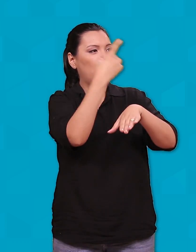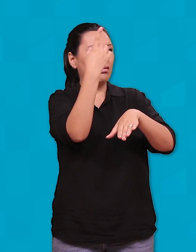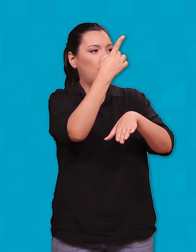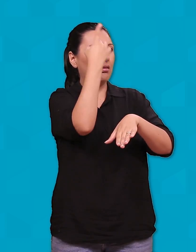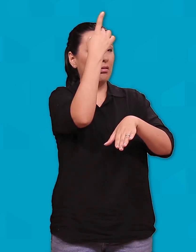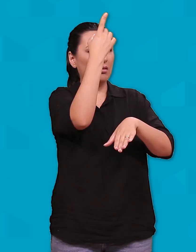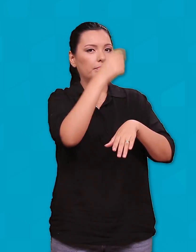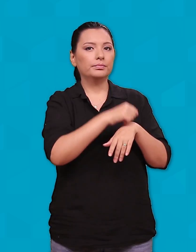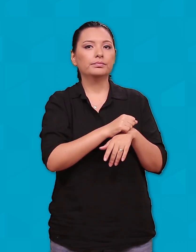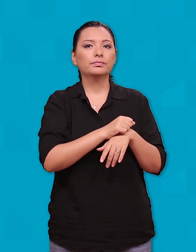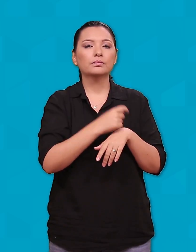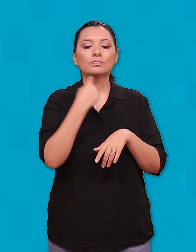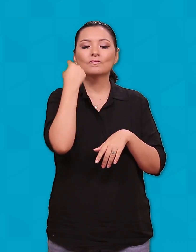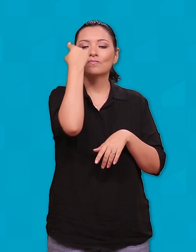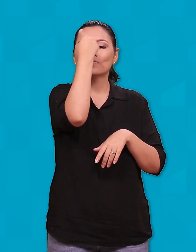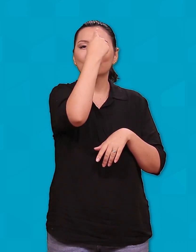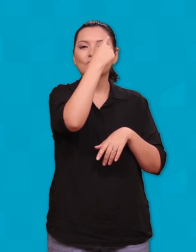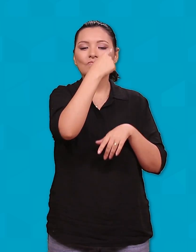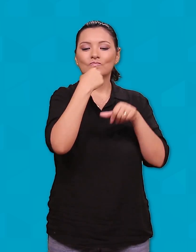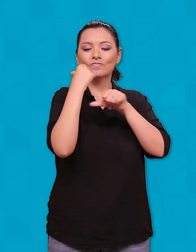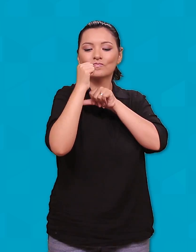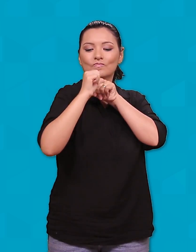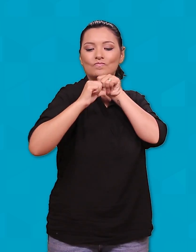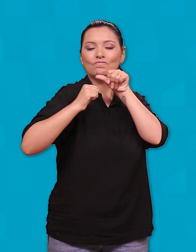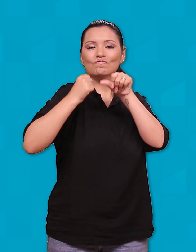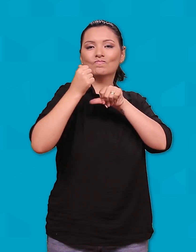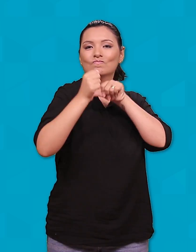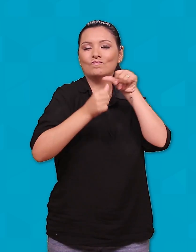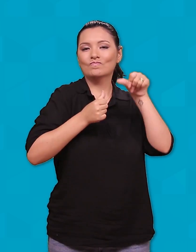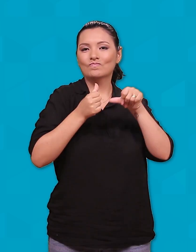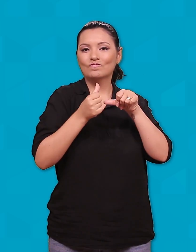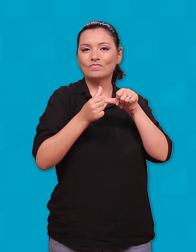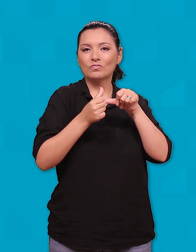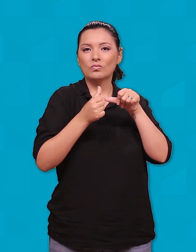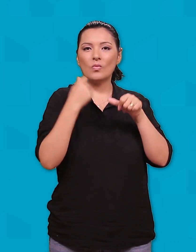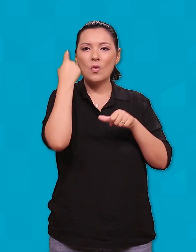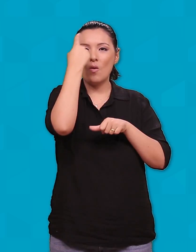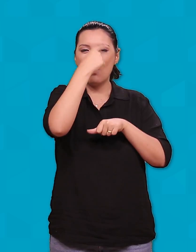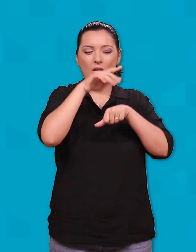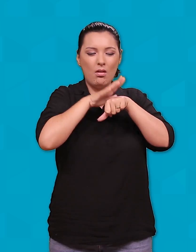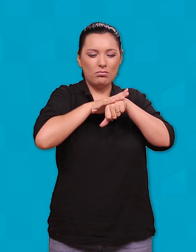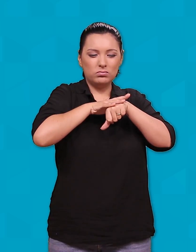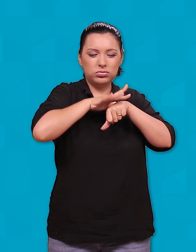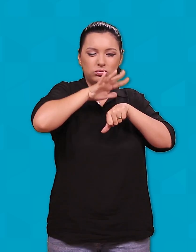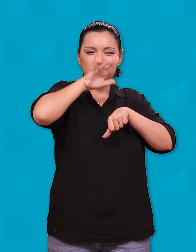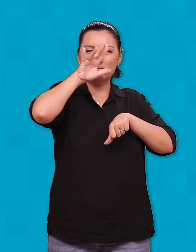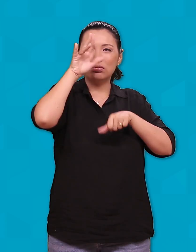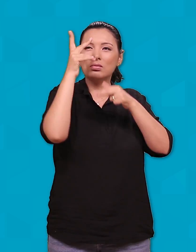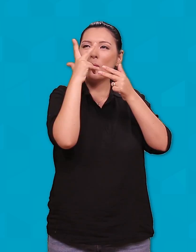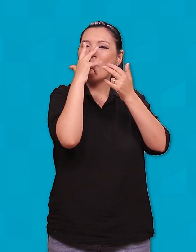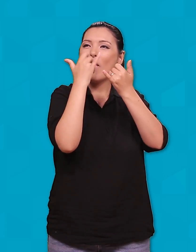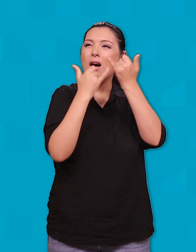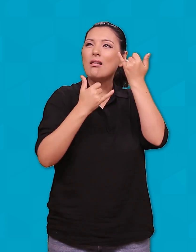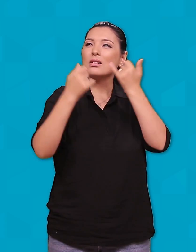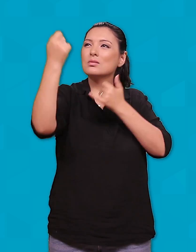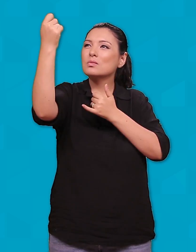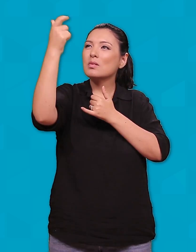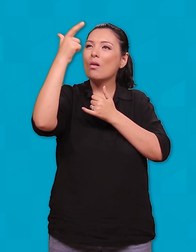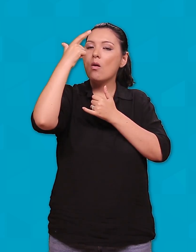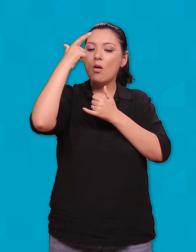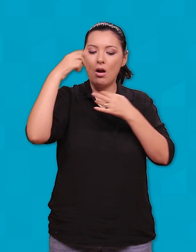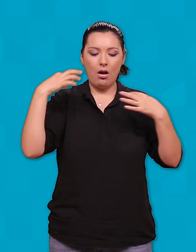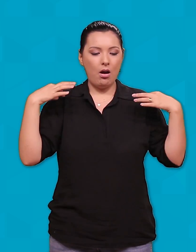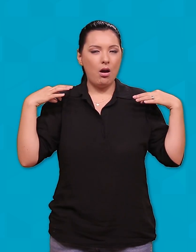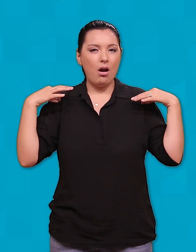e ele foi transfigurado diante deles. O seu rosto brilhou como o sol, e as suas